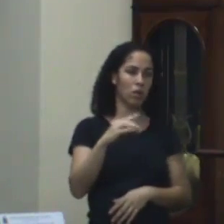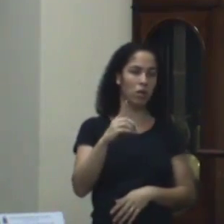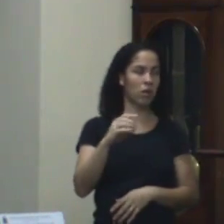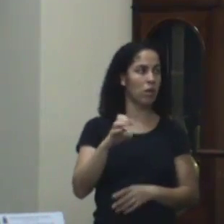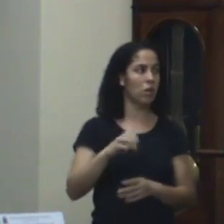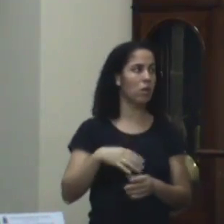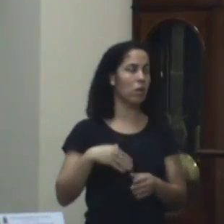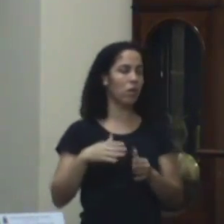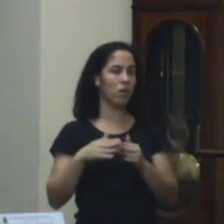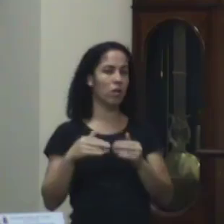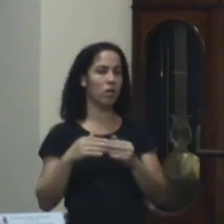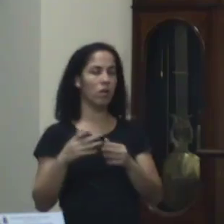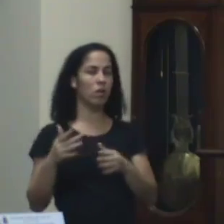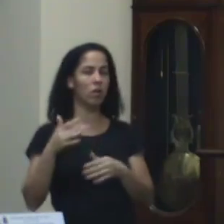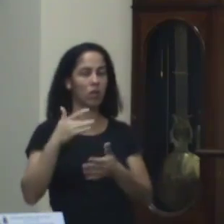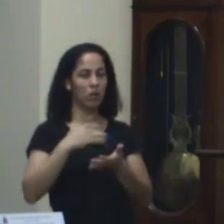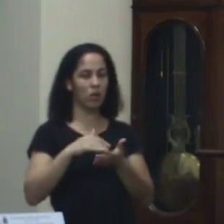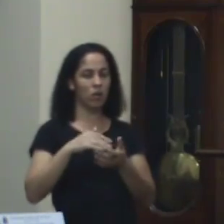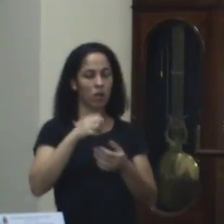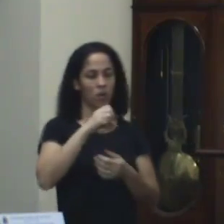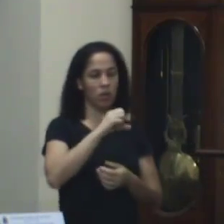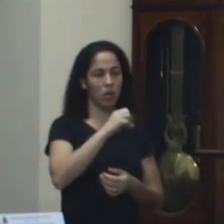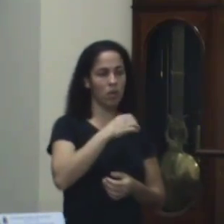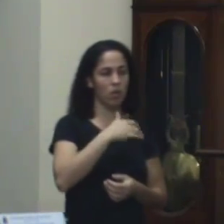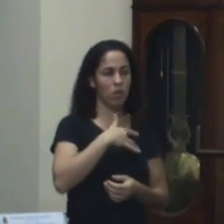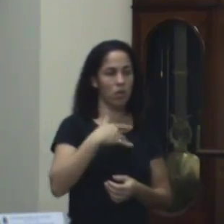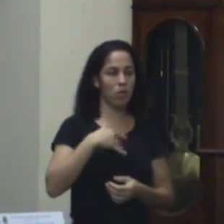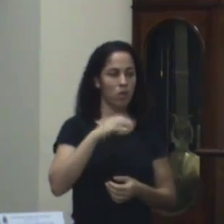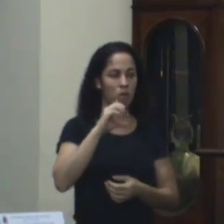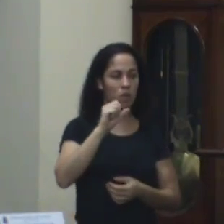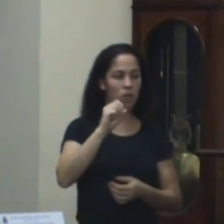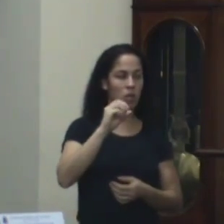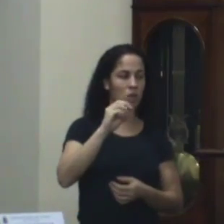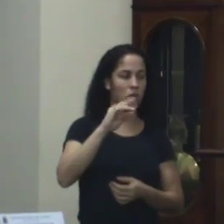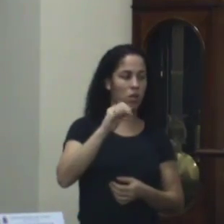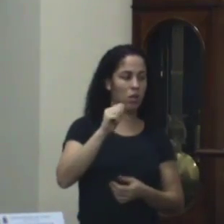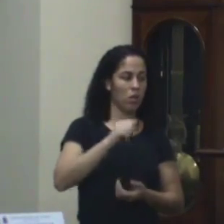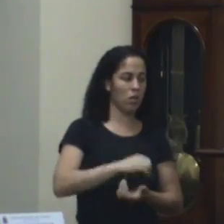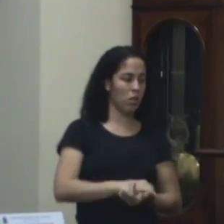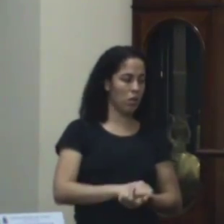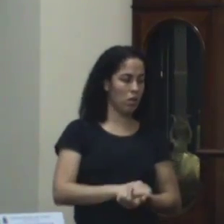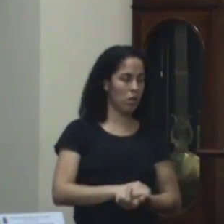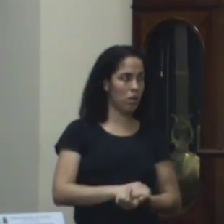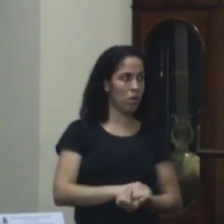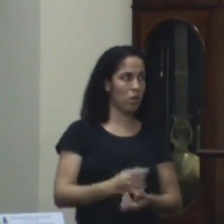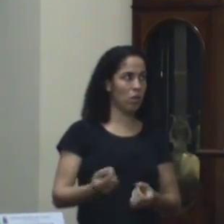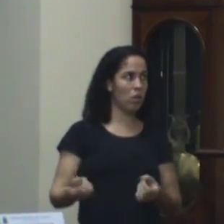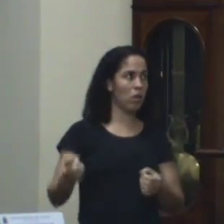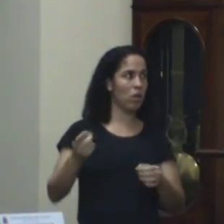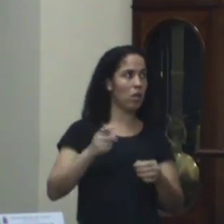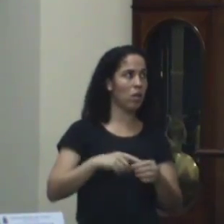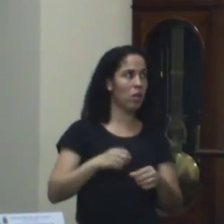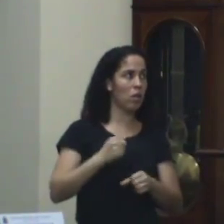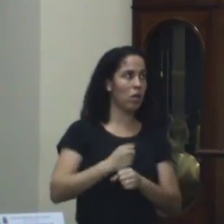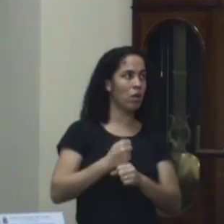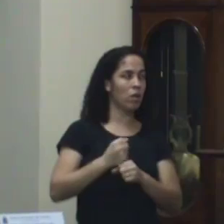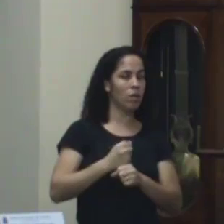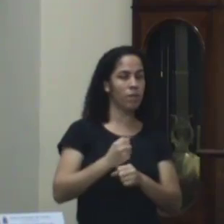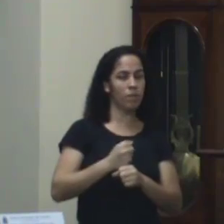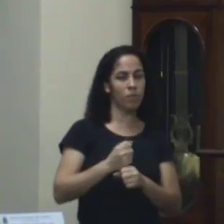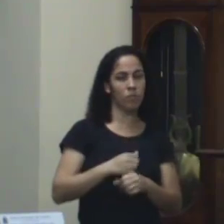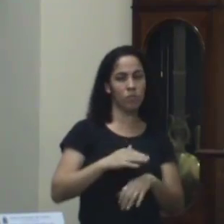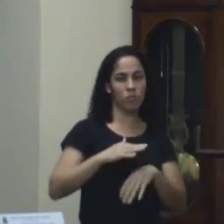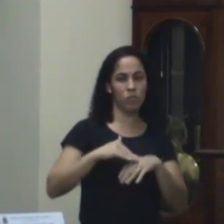né, a secretária Soraya Graça, para que ela retome a obra, faça